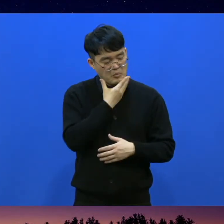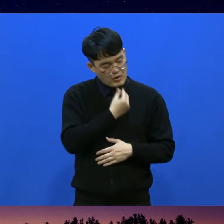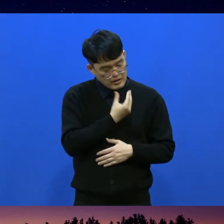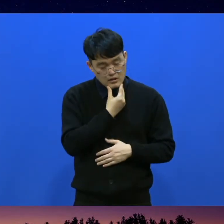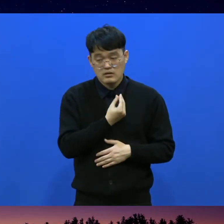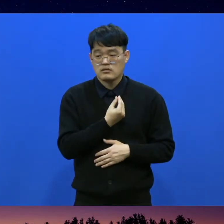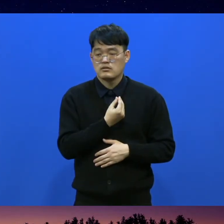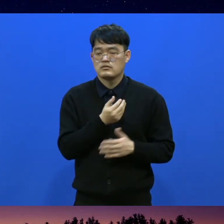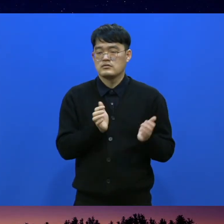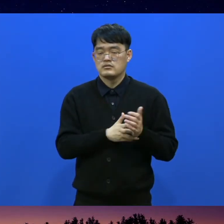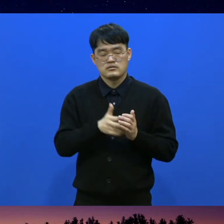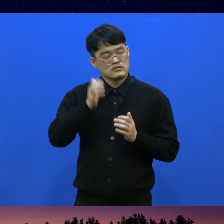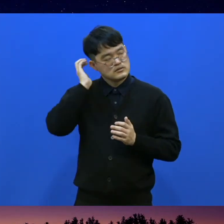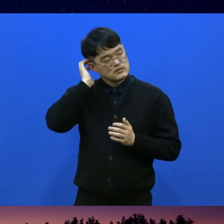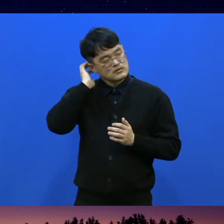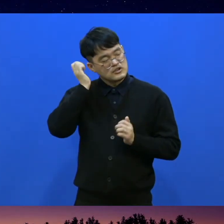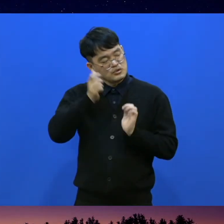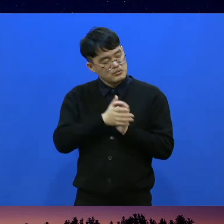머리 건들건들 하면서